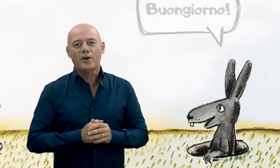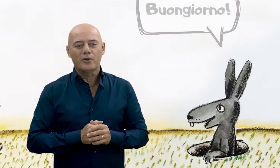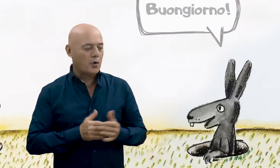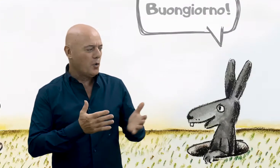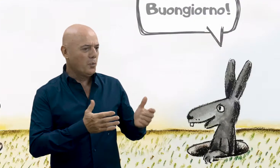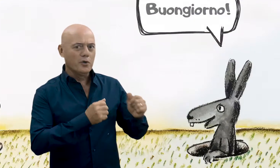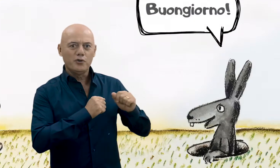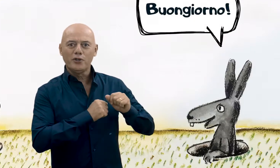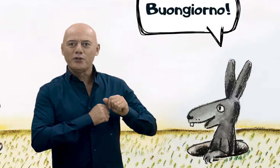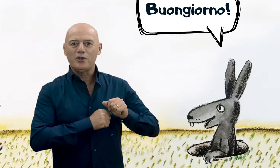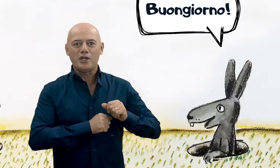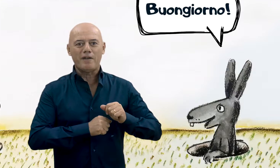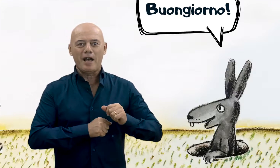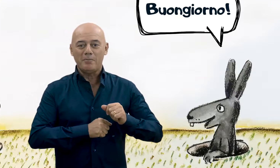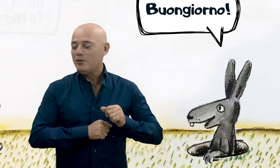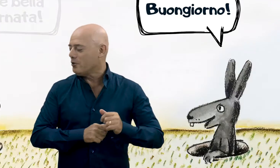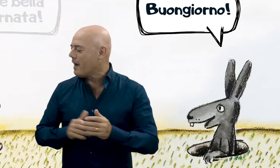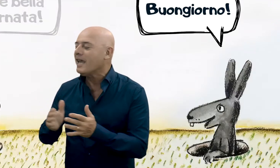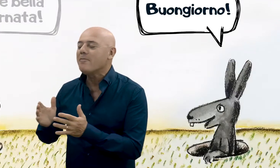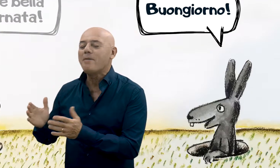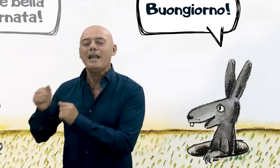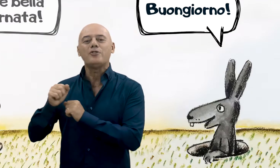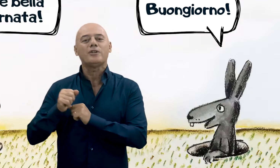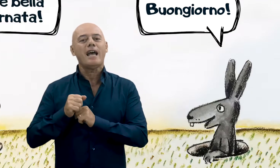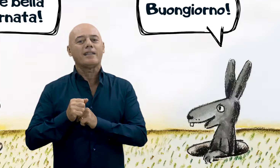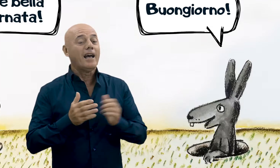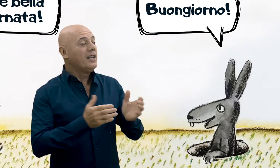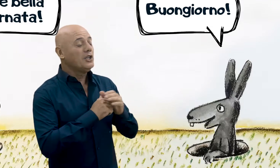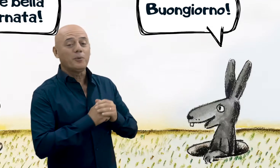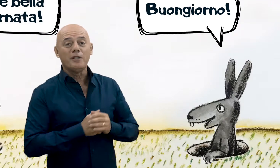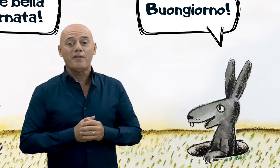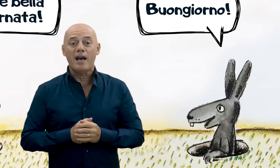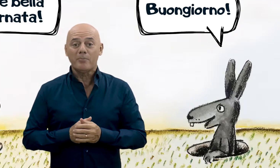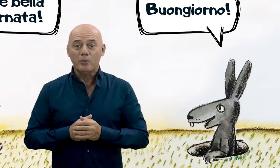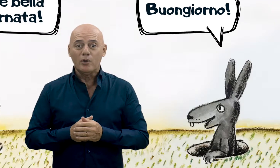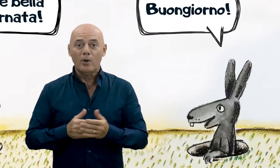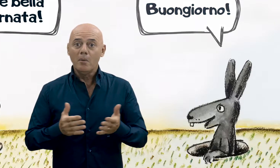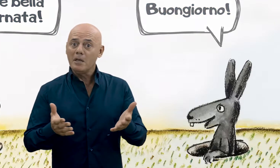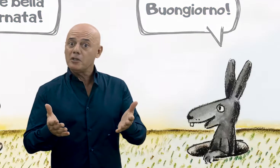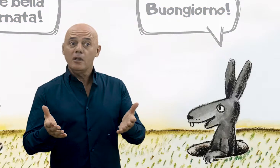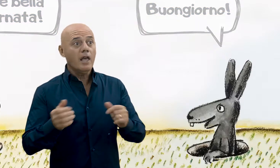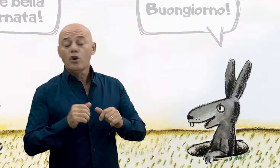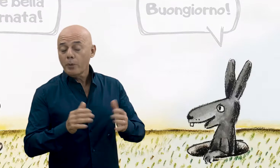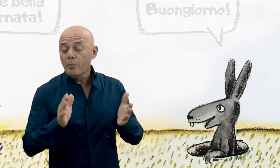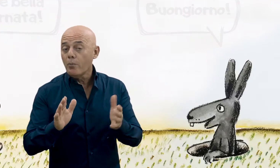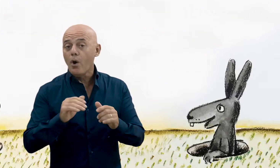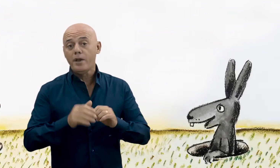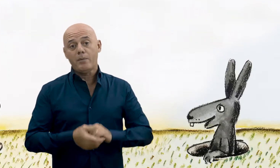d'accordo. Buongiorno, diceva Bigio, ma che bella giornata, rispondeva Bruno. Ma sì, erano proprio buoni